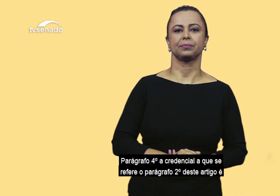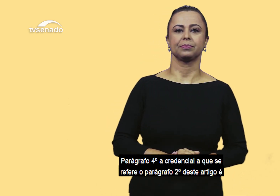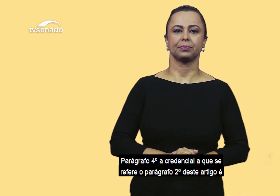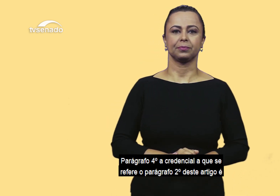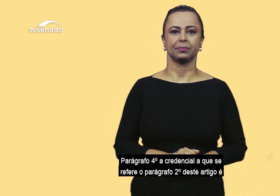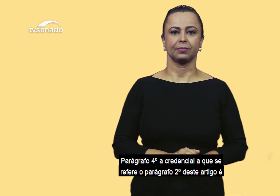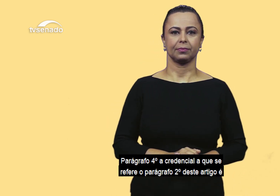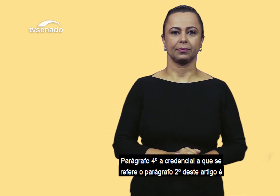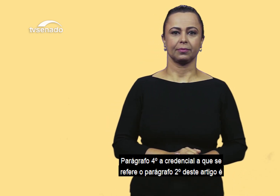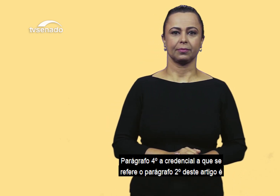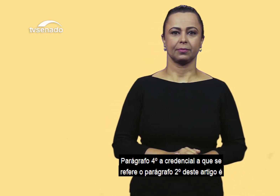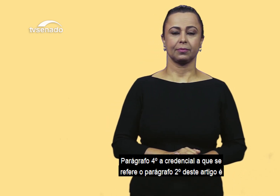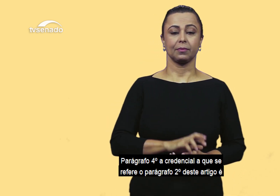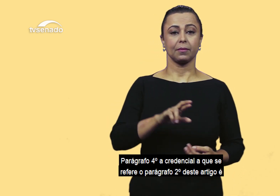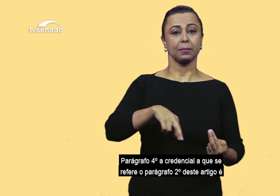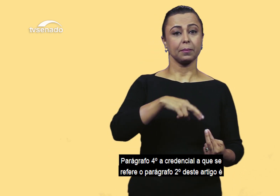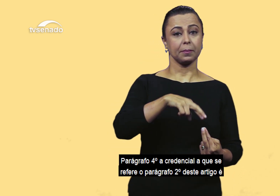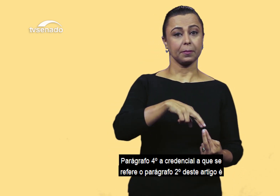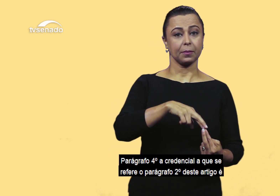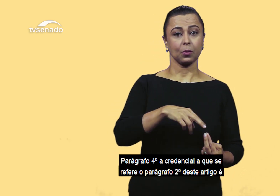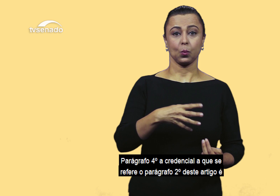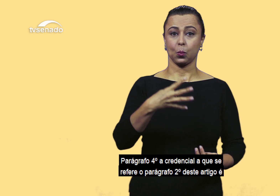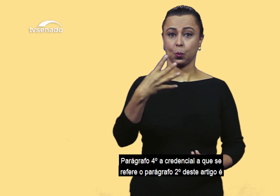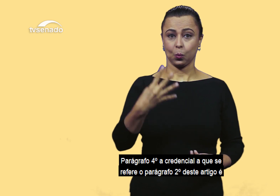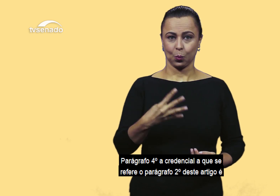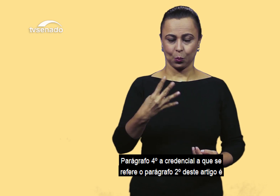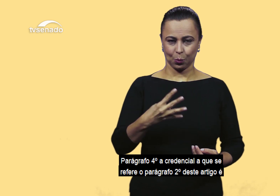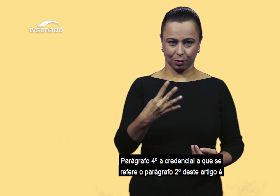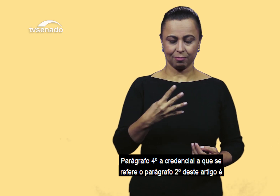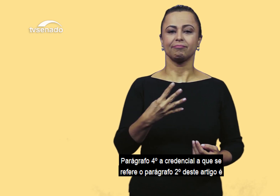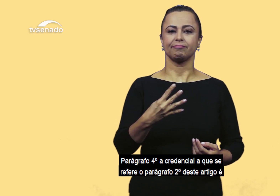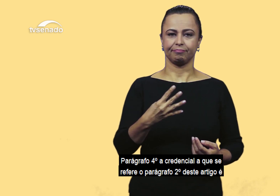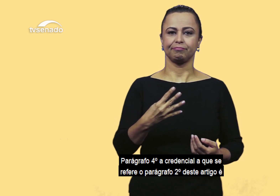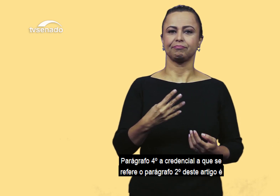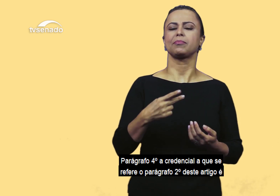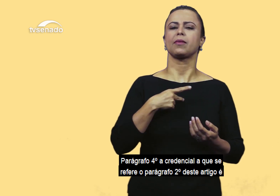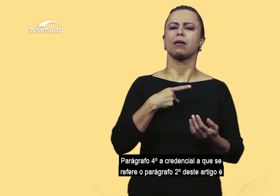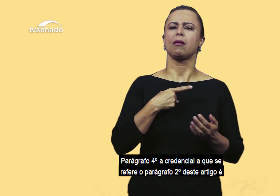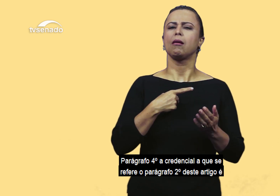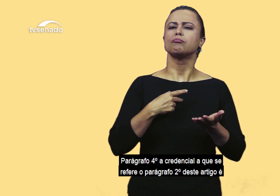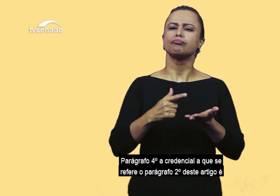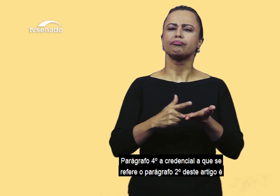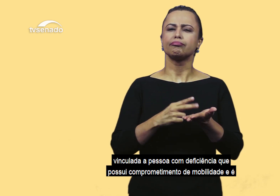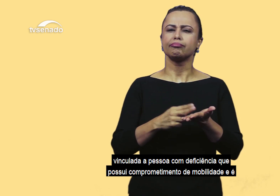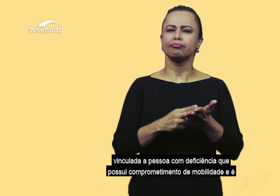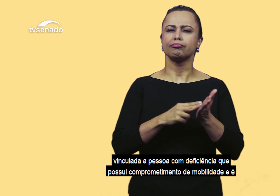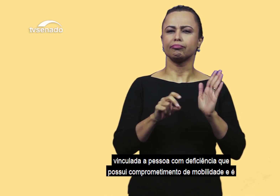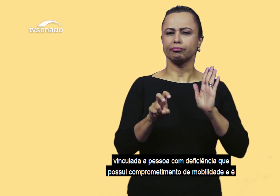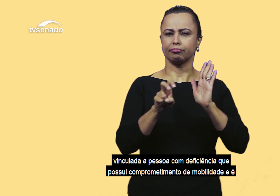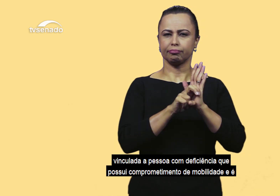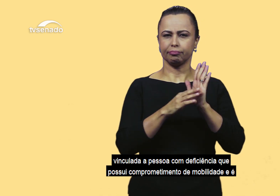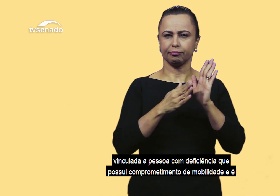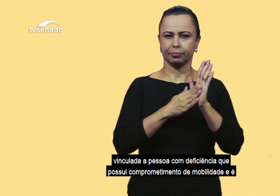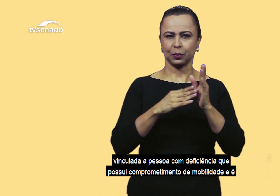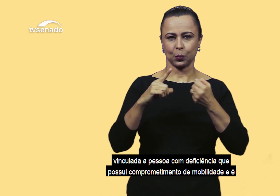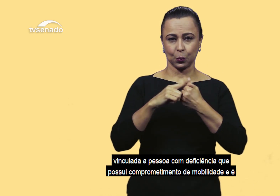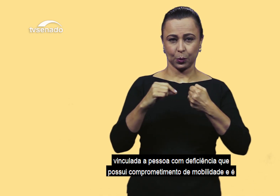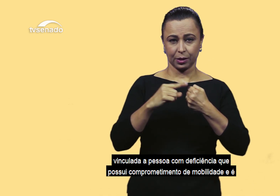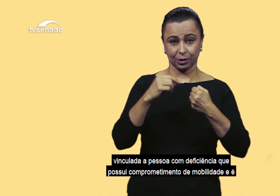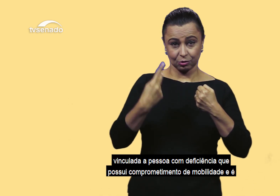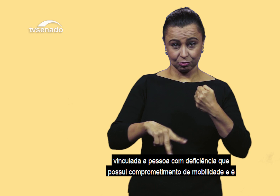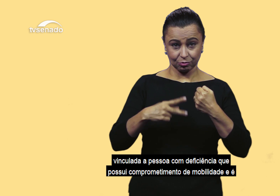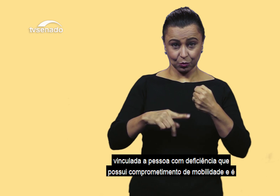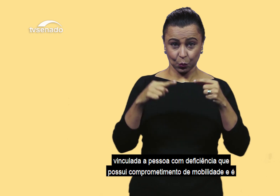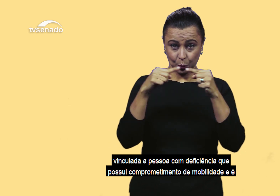Parágrafo 4º A credencial a que se refere o parágrafo 2º deste artigo é vinculada à pessoa com